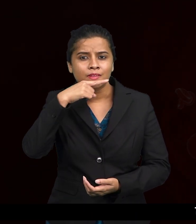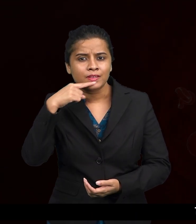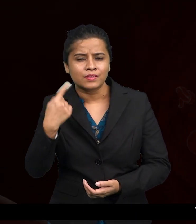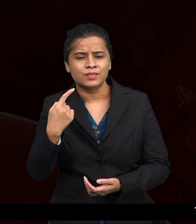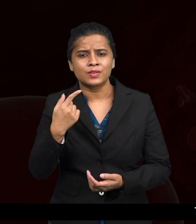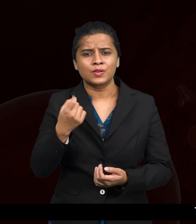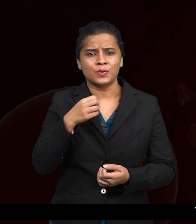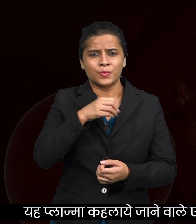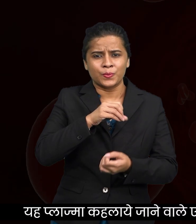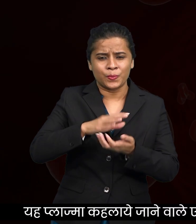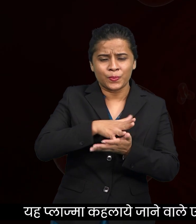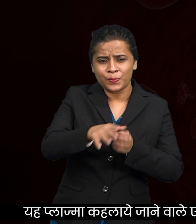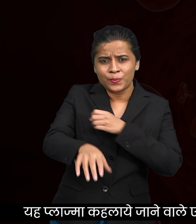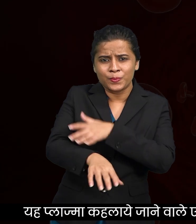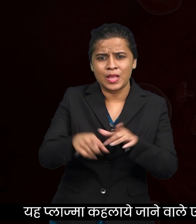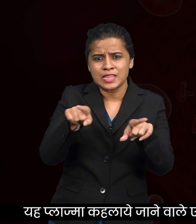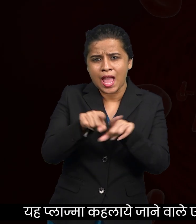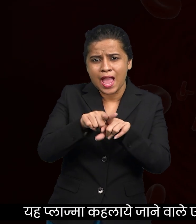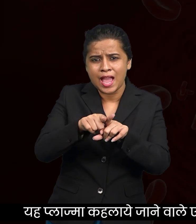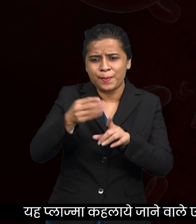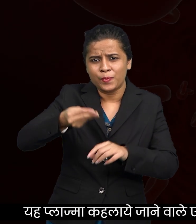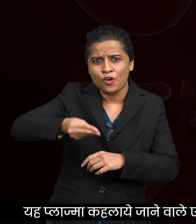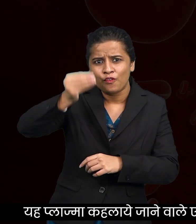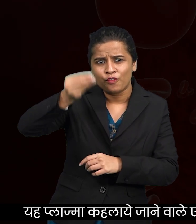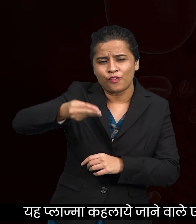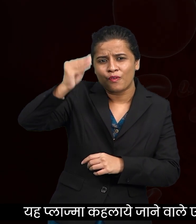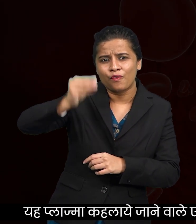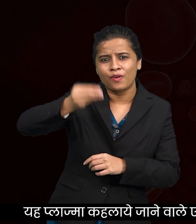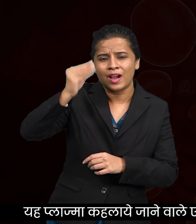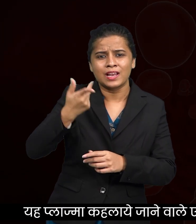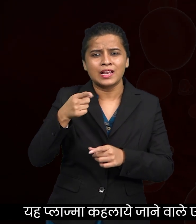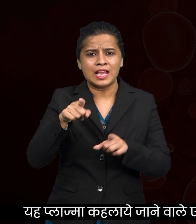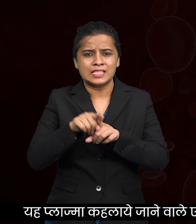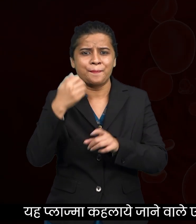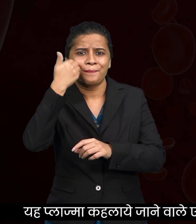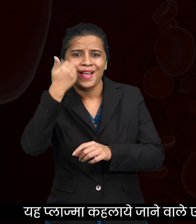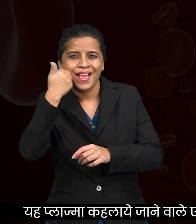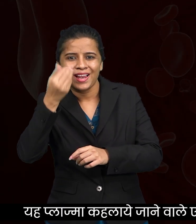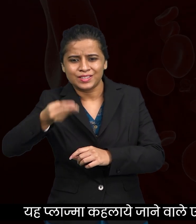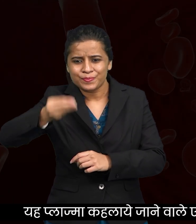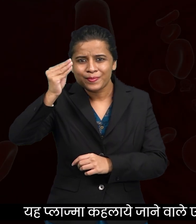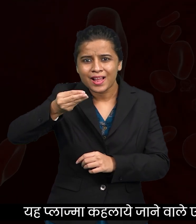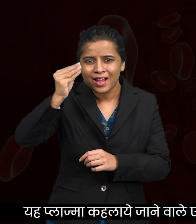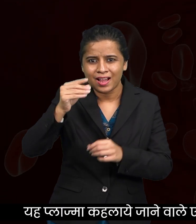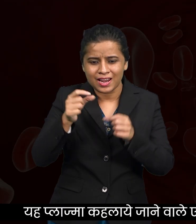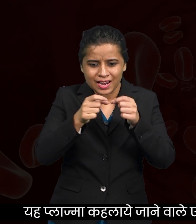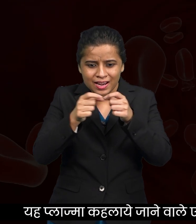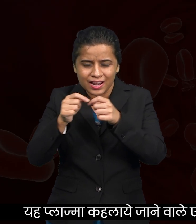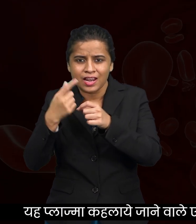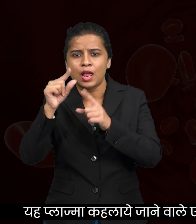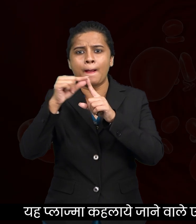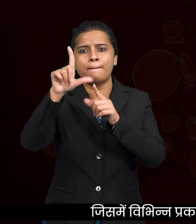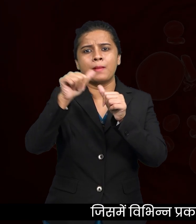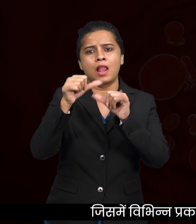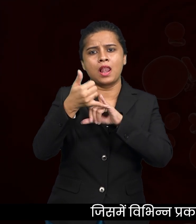रक्त एक द्रव है। यह प्लाज्मा कहलाए जाने वाले एक सुरक्षात्मक पीले रंग के तरल में